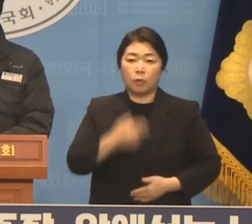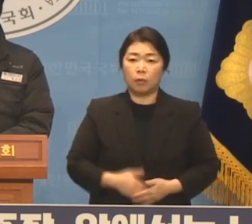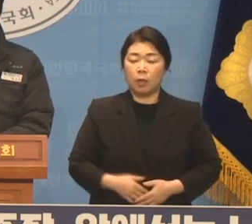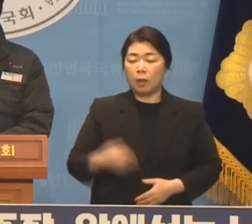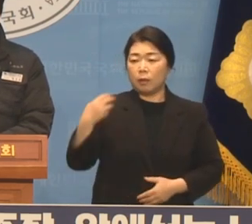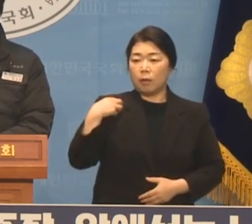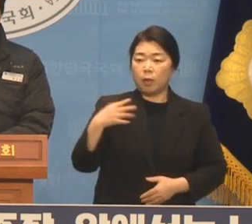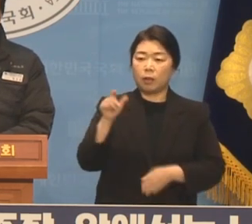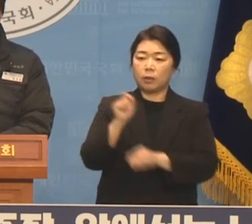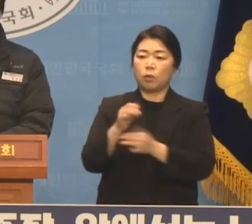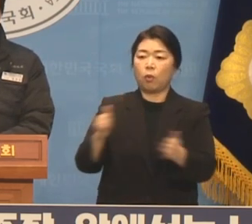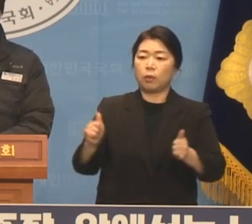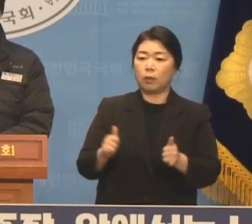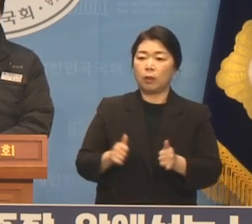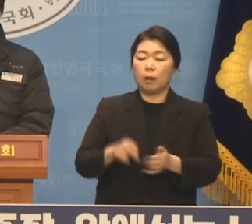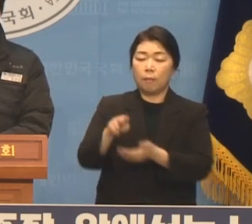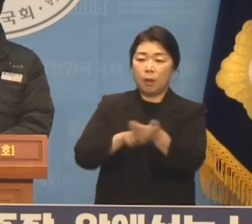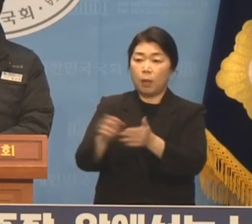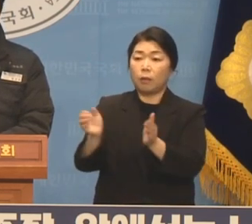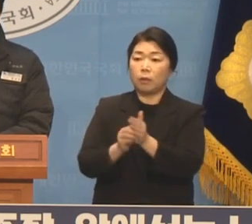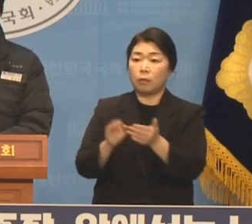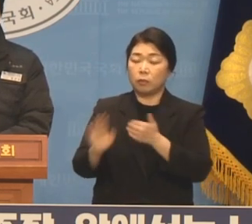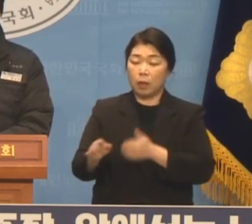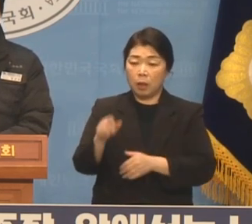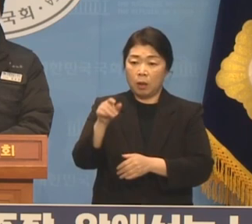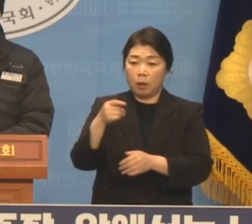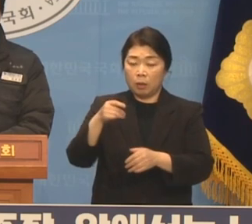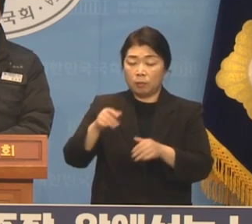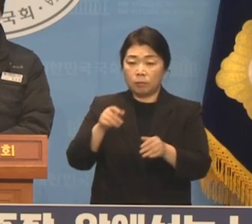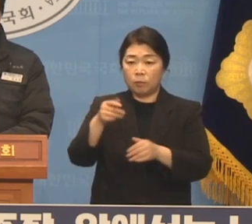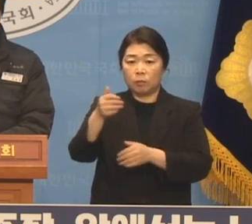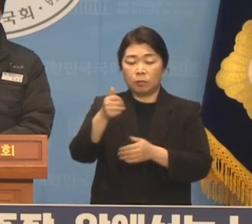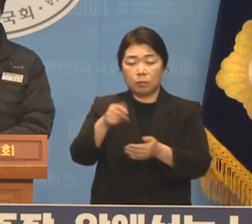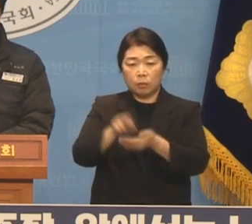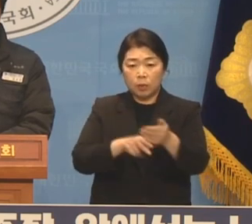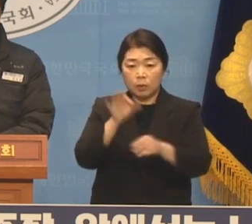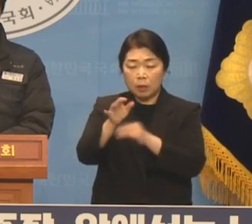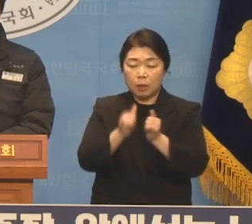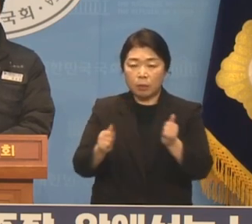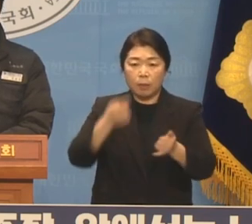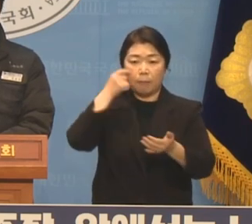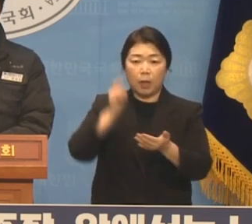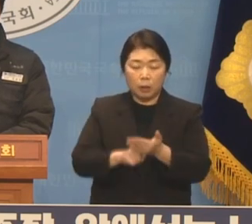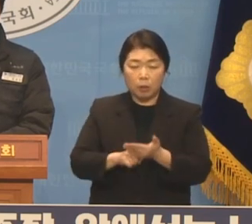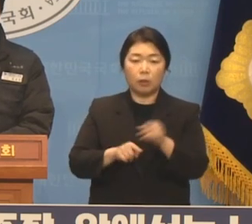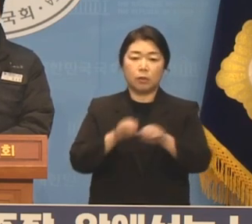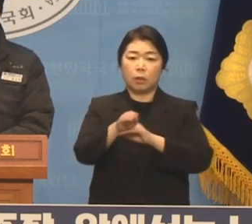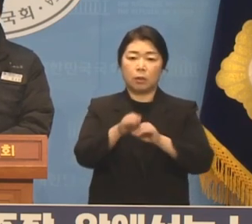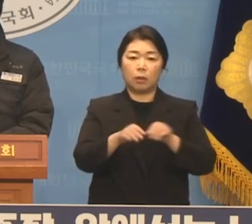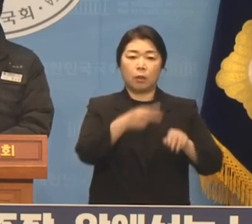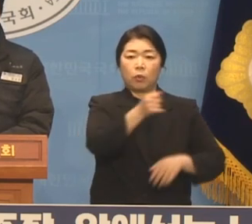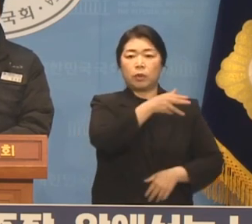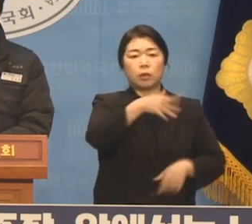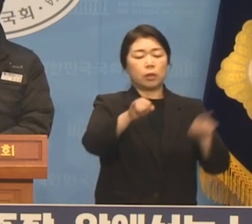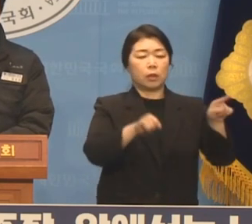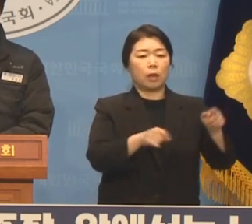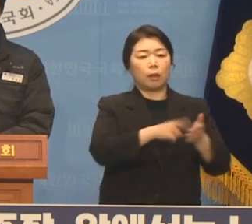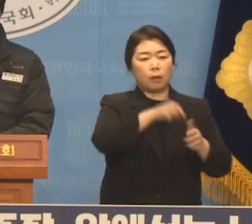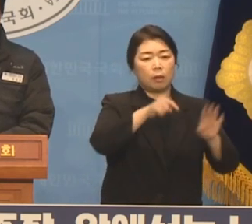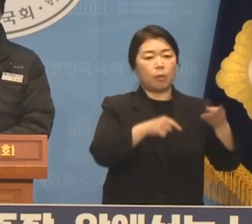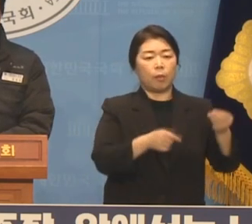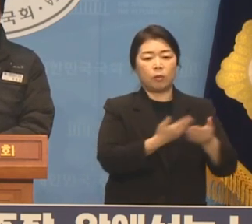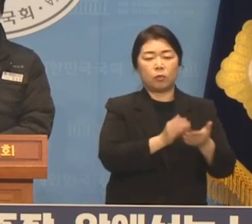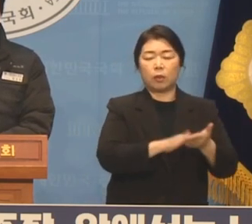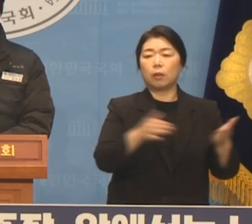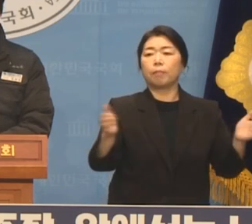담당 직원이 고객에게 판매 후 고객이 발견한 차량 하자를 도이치아우토가 약 400만 원을 수리해